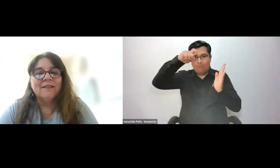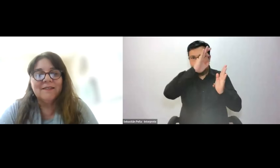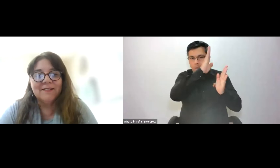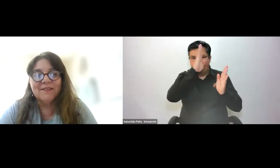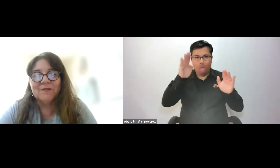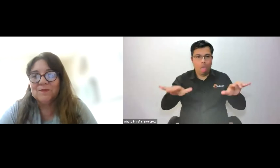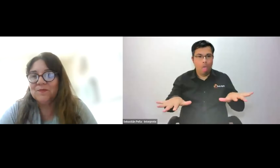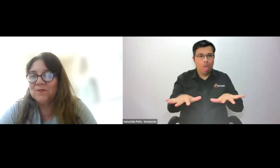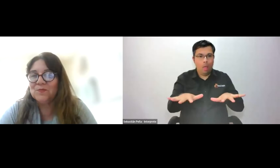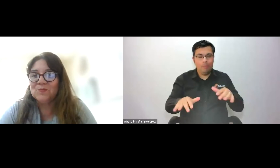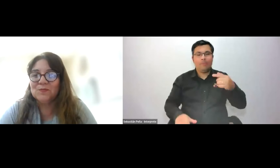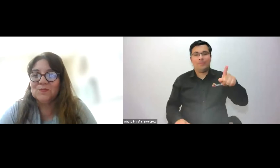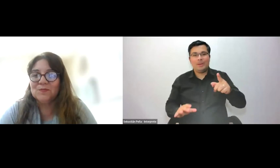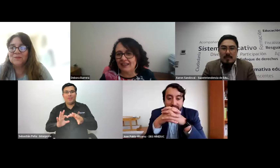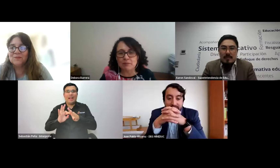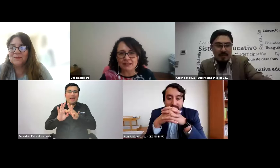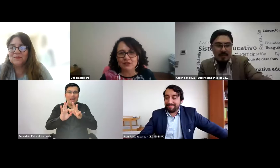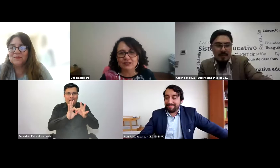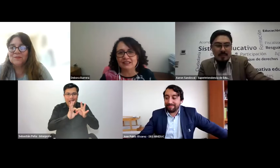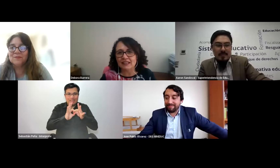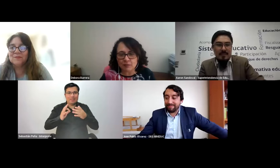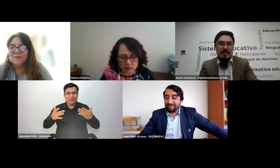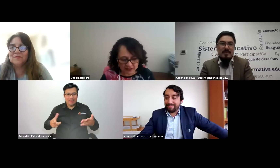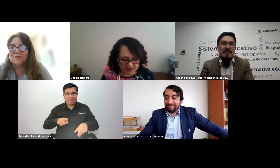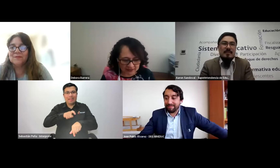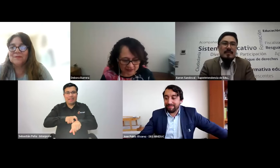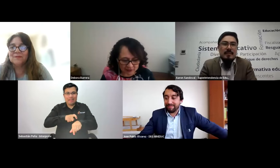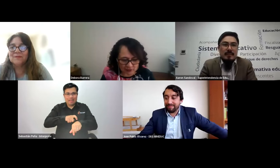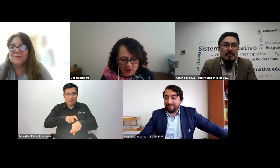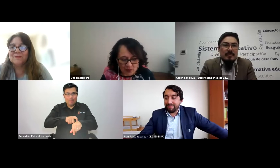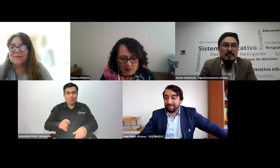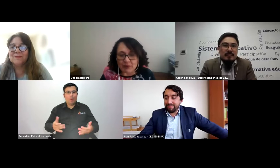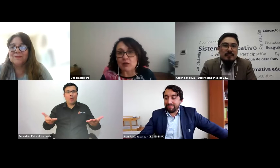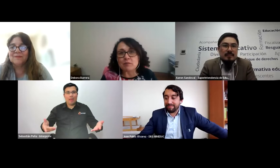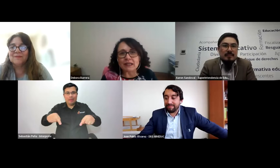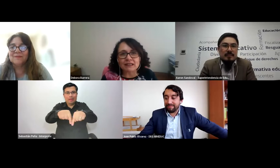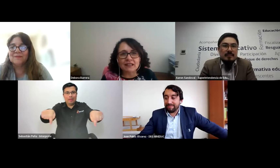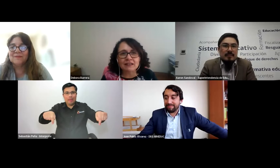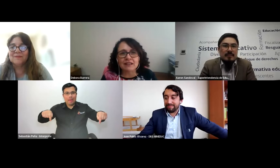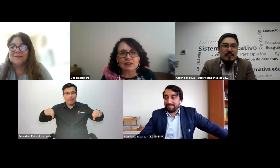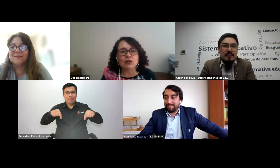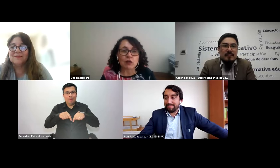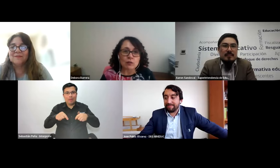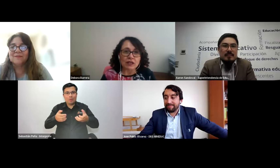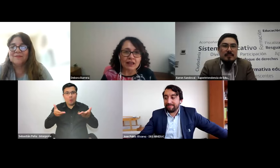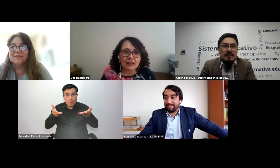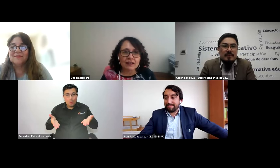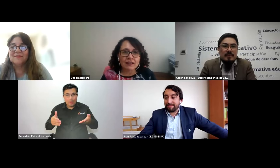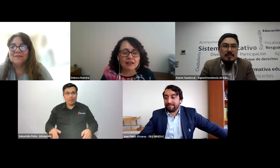les agradecemos este espacio, este tiempo que se están dando para compartir tanto con